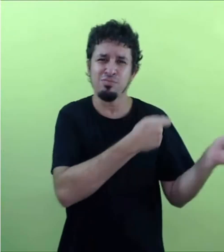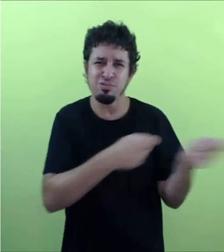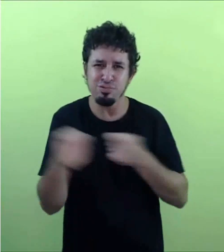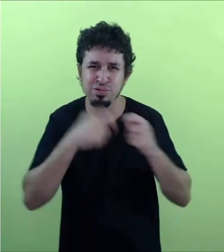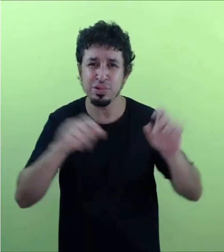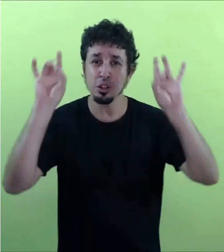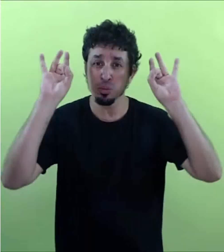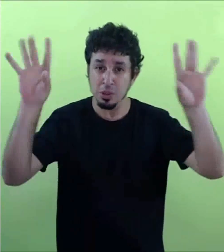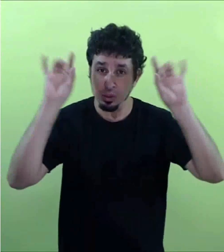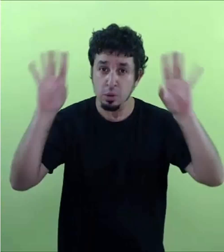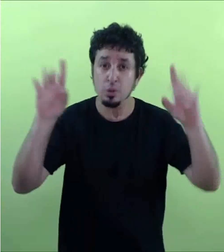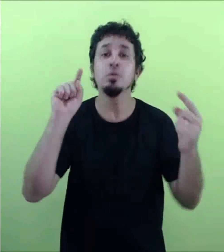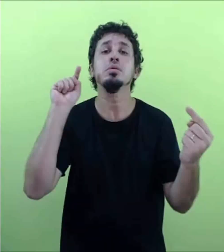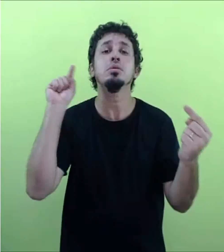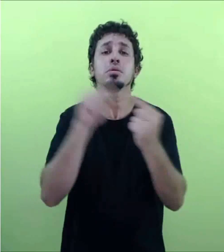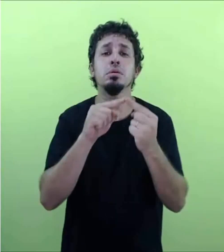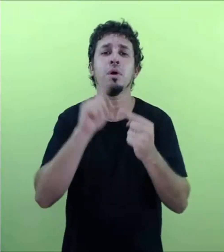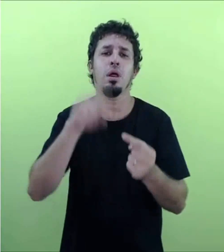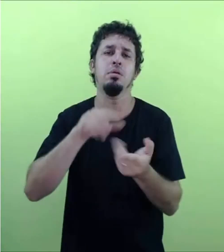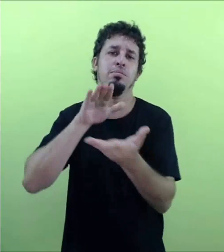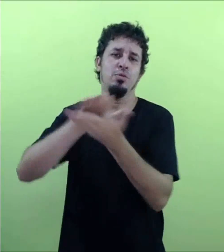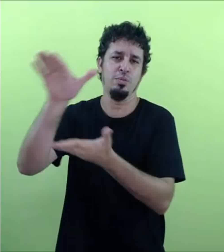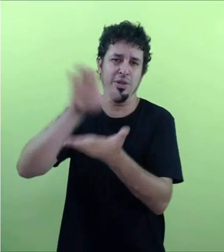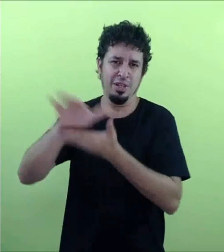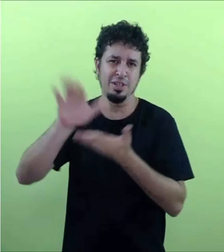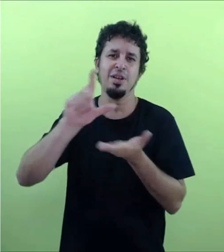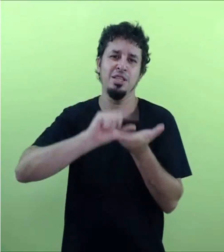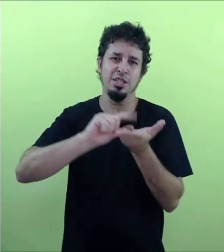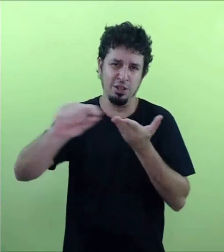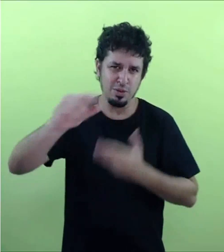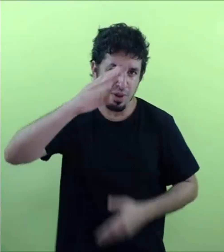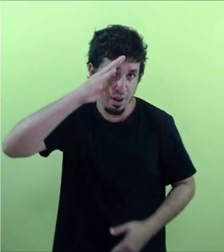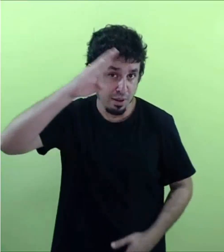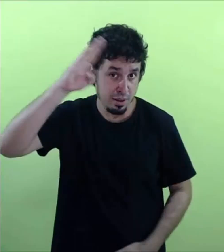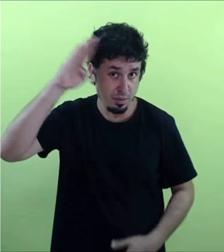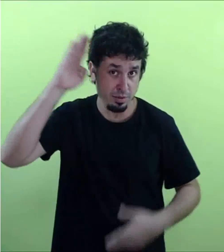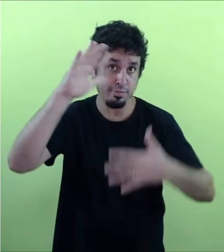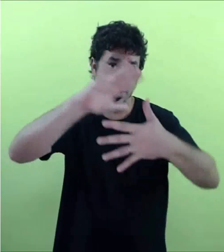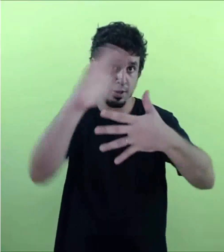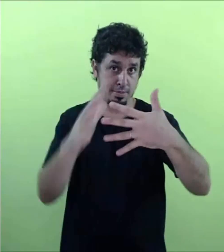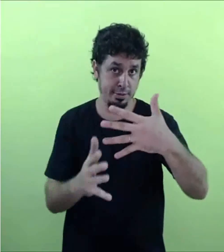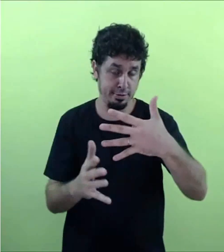em periódico digital especialmente desenvolvido para a publicação de